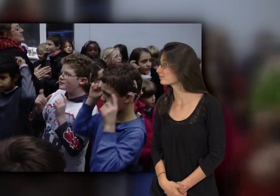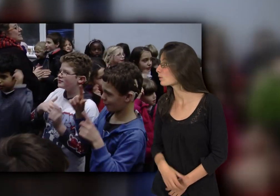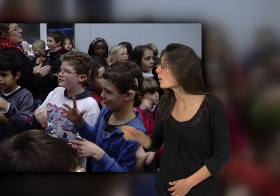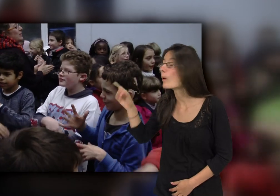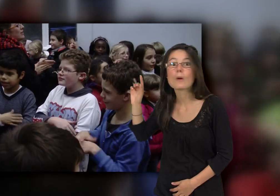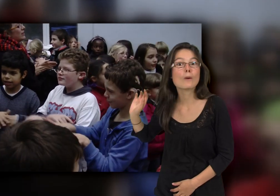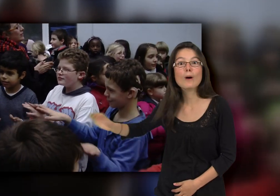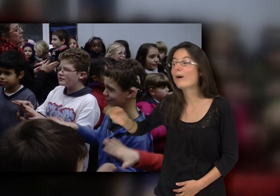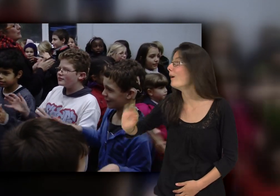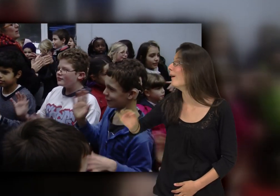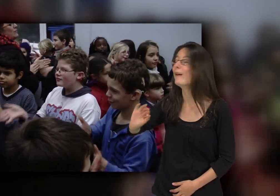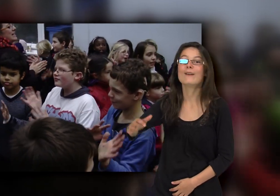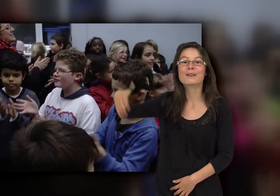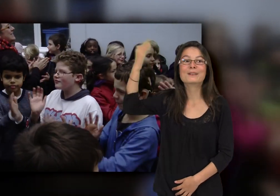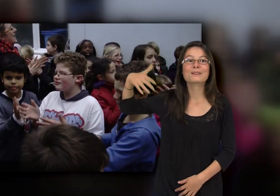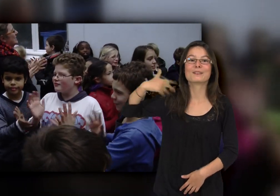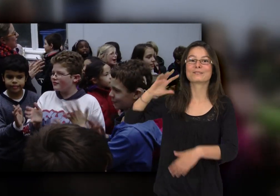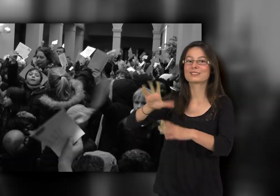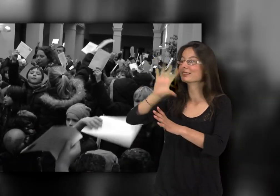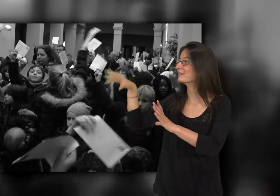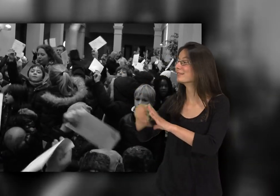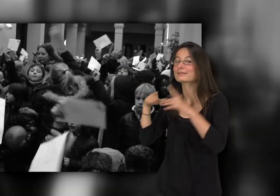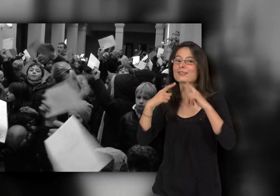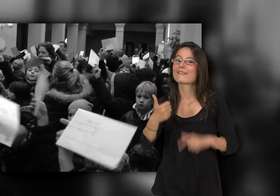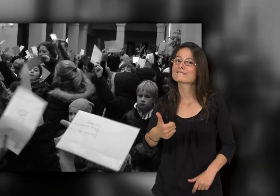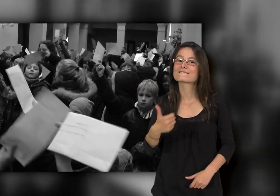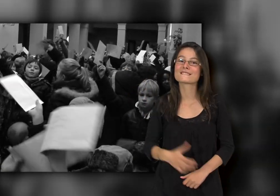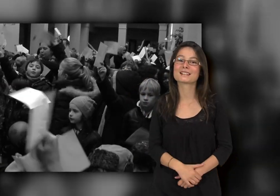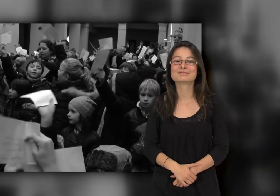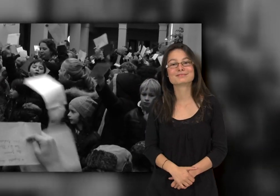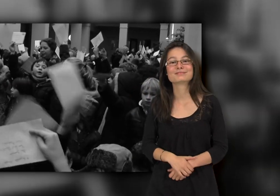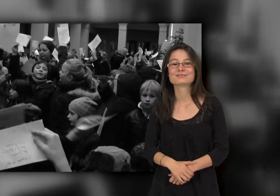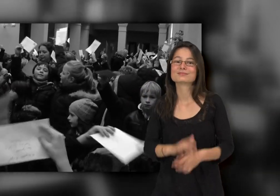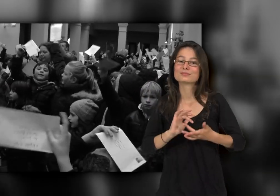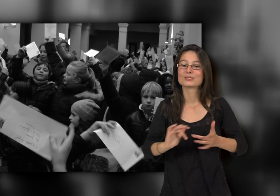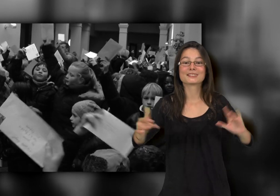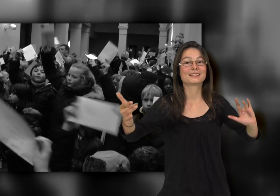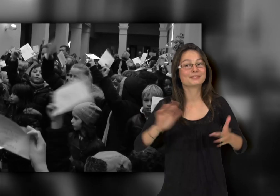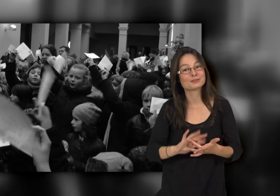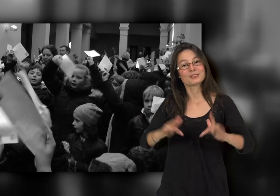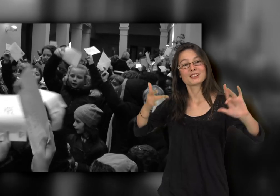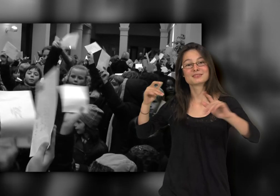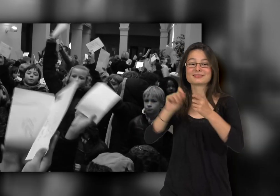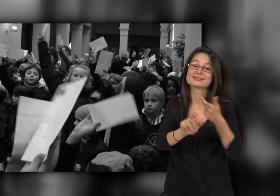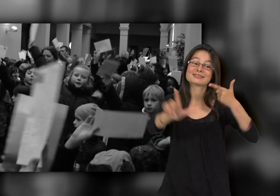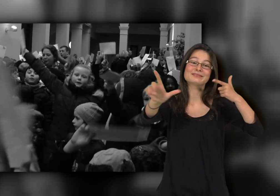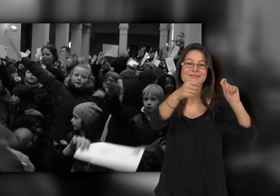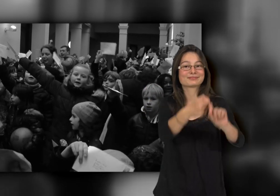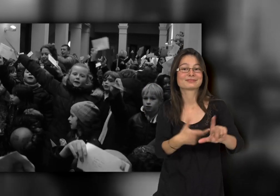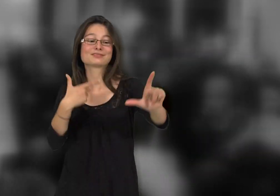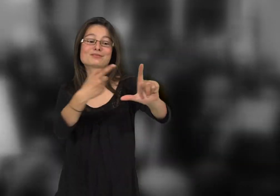Et voilà, une année s'est écoulée, et mon texte aussi. J'ai plus de pages à lire. Qu'est-ce que je fais, monteur? Dis-je, peux disposer?